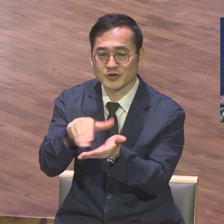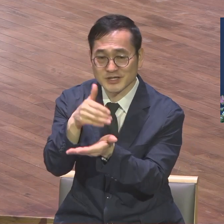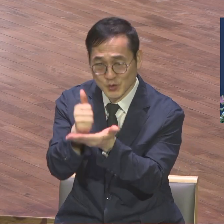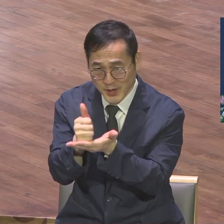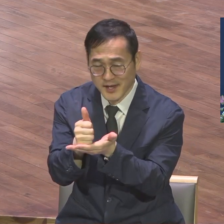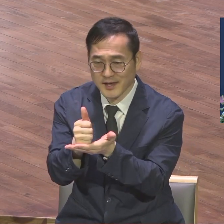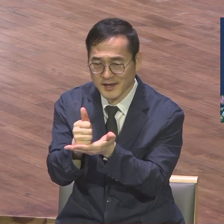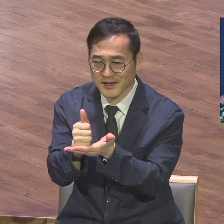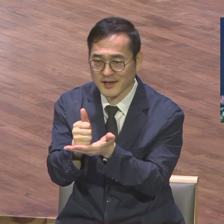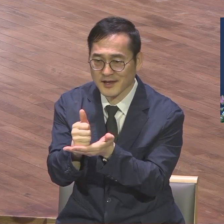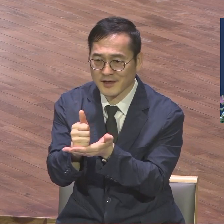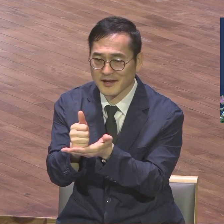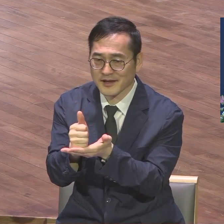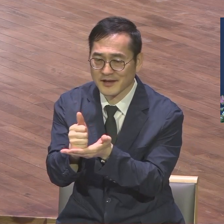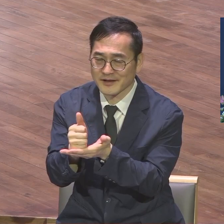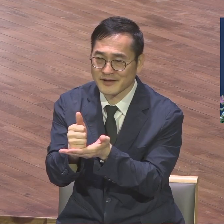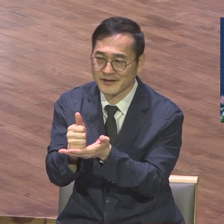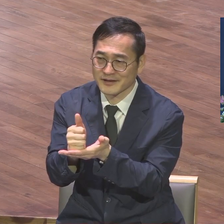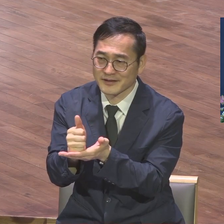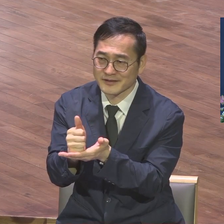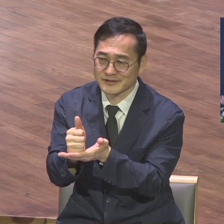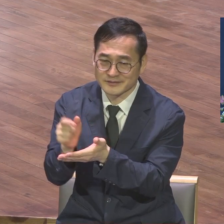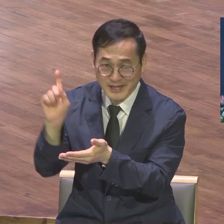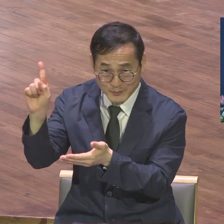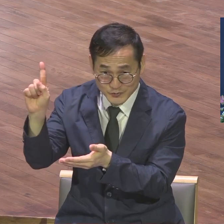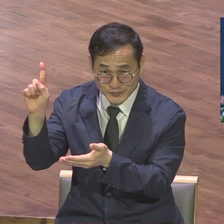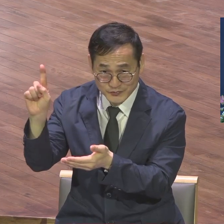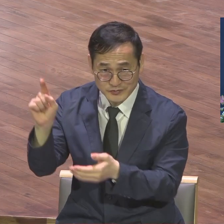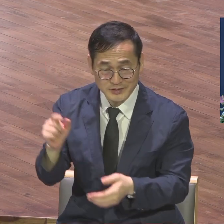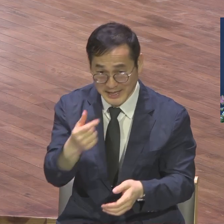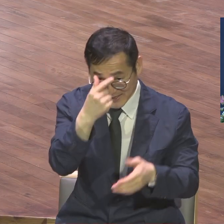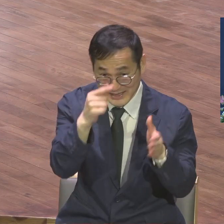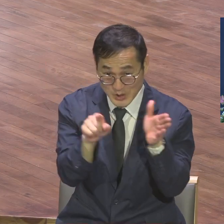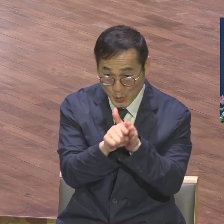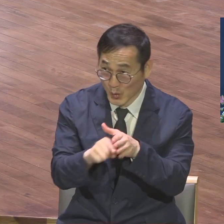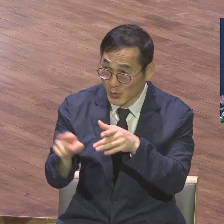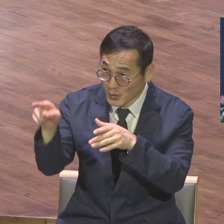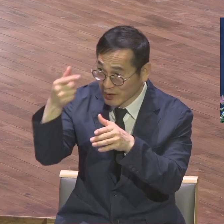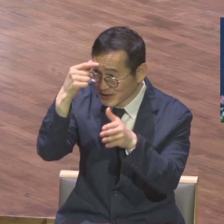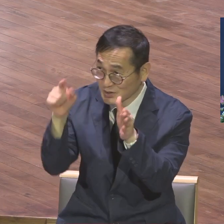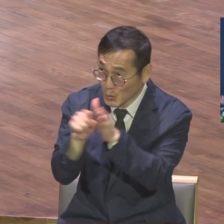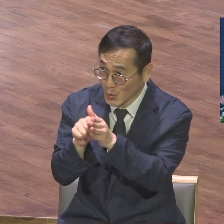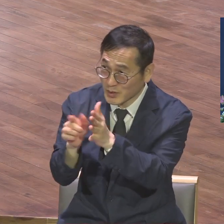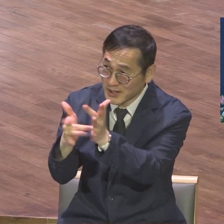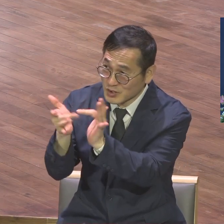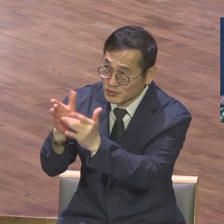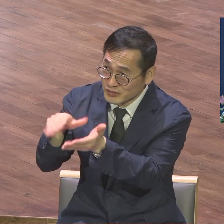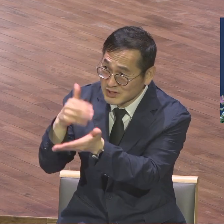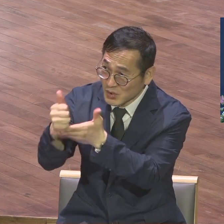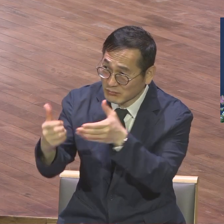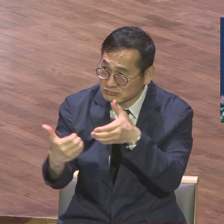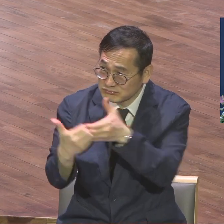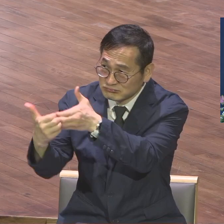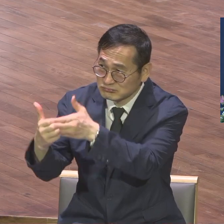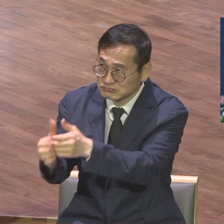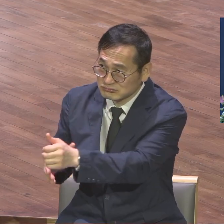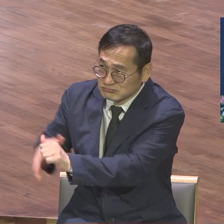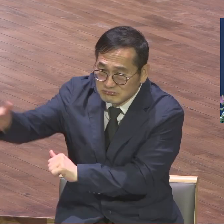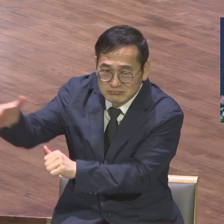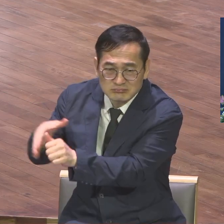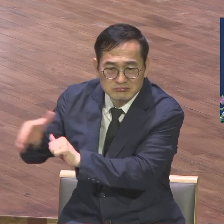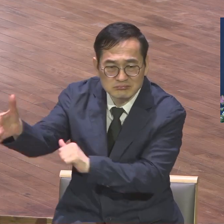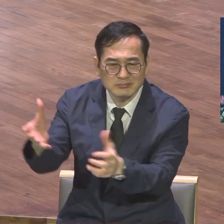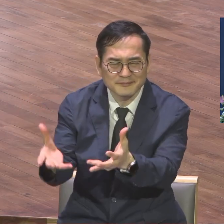그리스도의 유일성에 도전하면서 기독교라는 존재감을 깎아내리는 반성경적